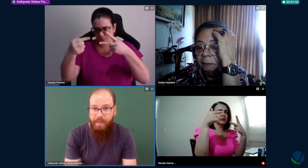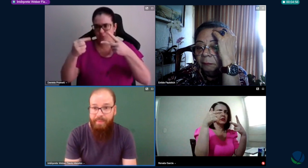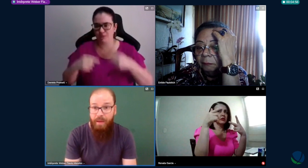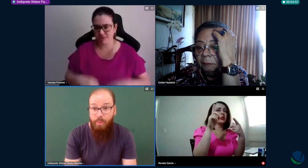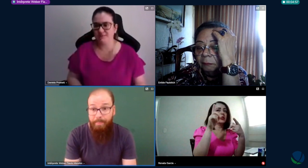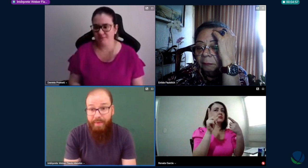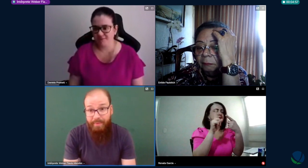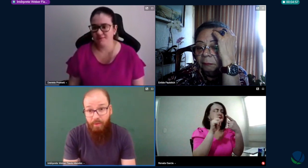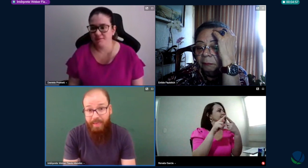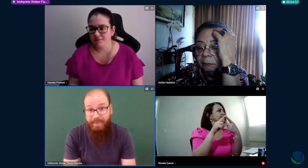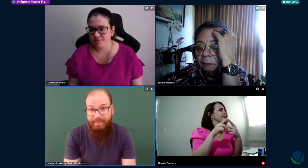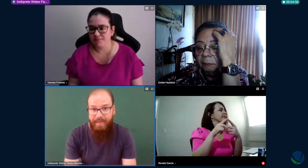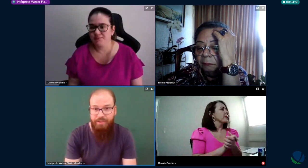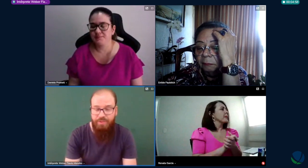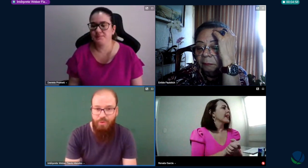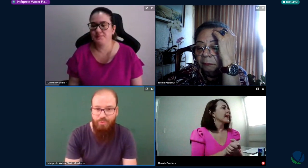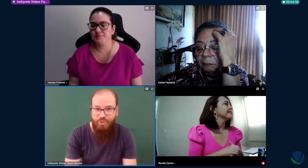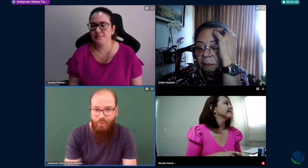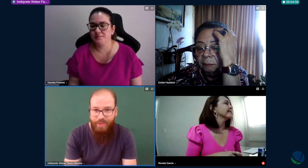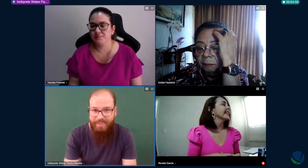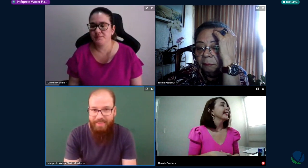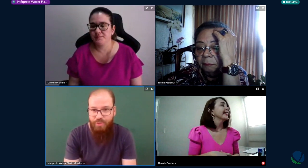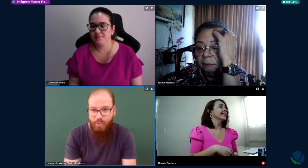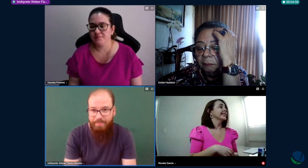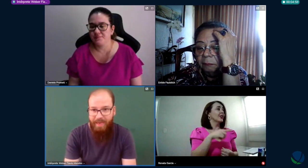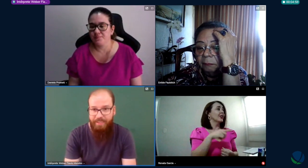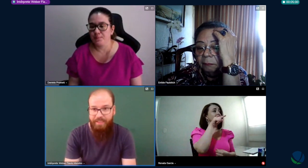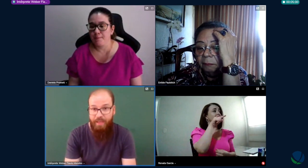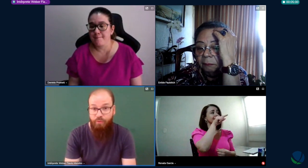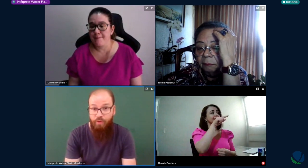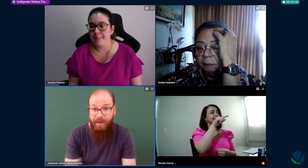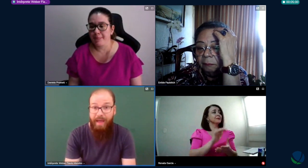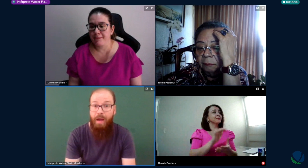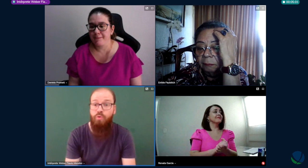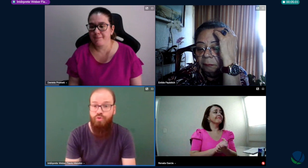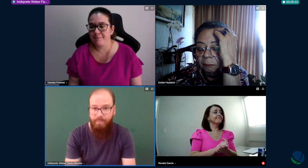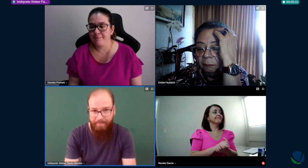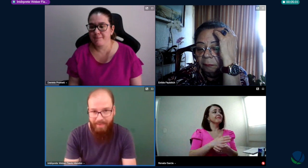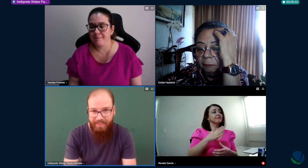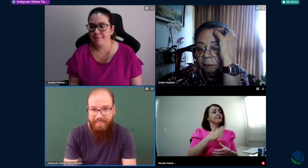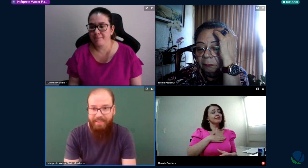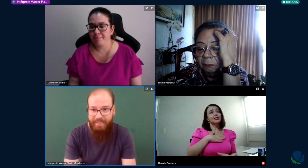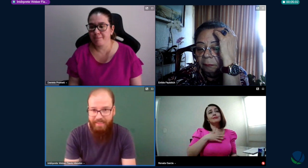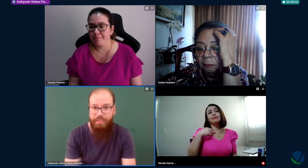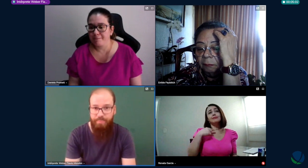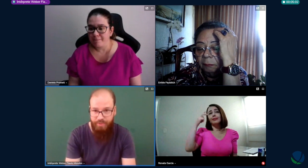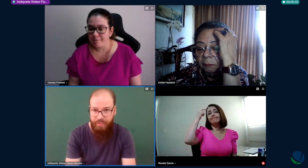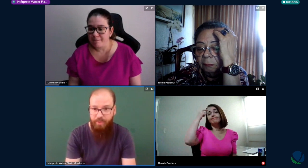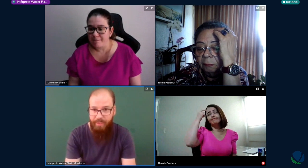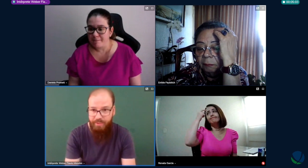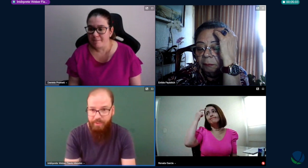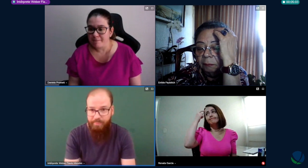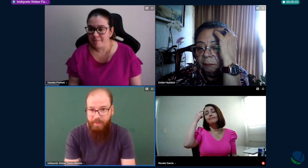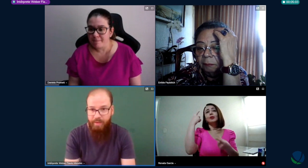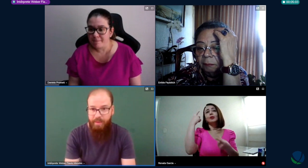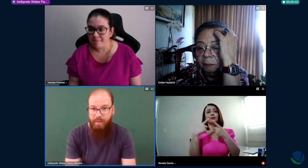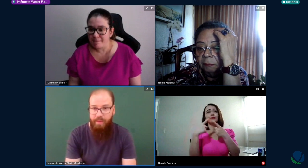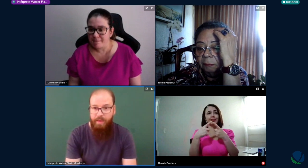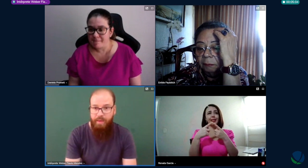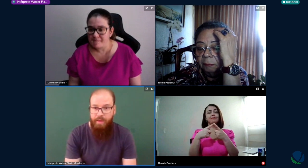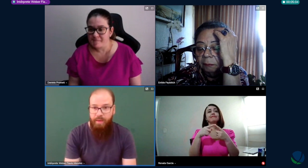Sim. Não, não, na realidade não são os dois, nas duas páginas. Eu vou falar algo sobre a página 77 posteriormente.